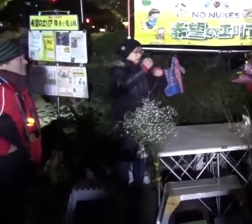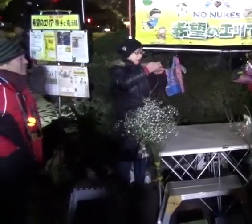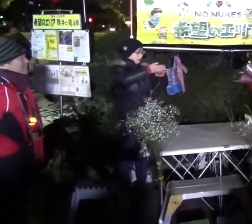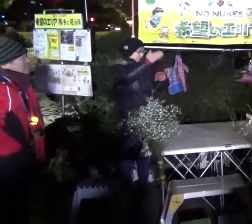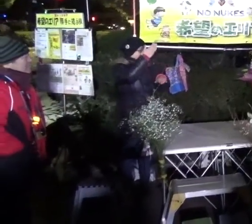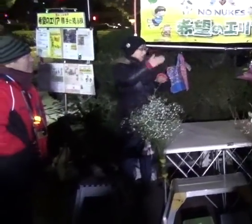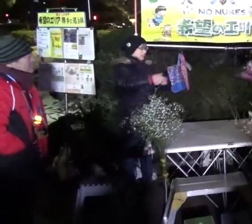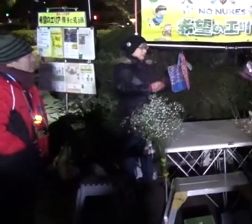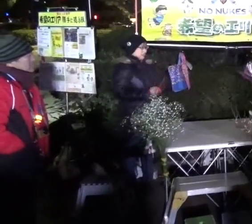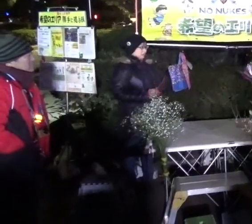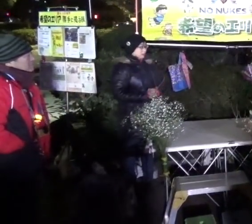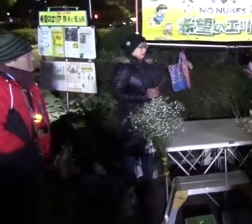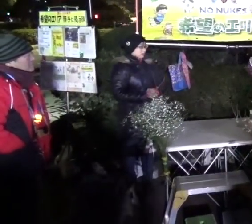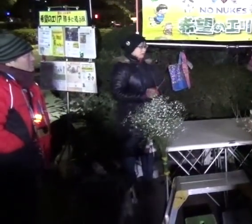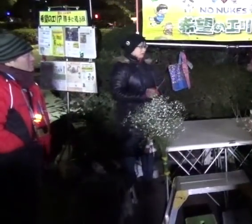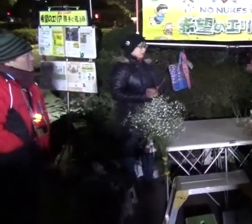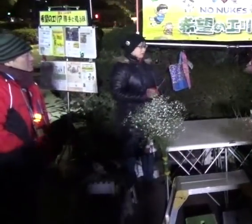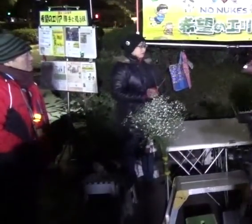ありがとう